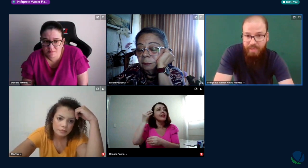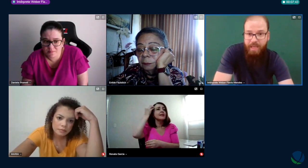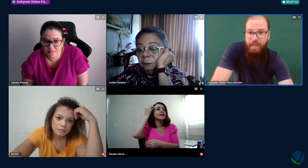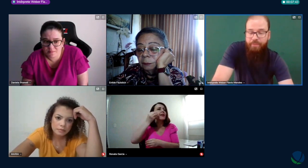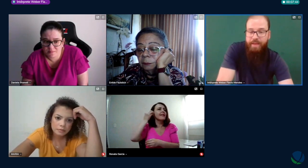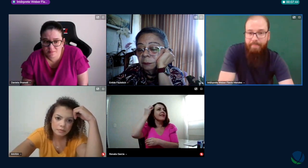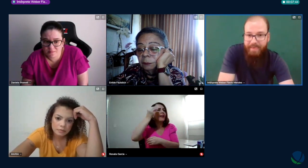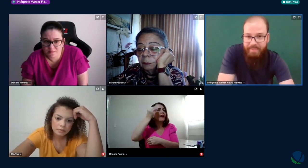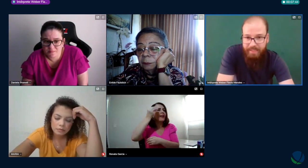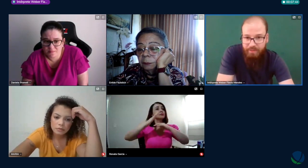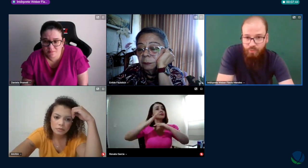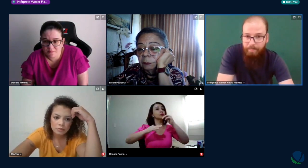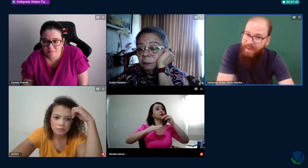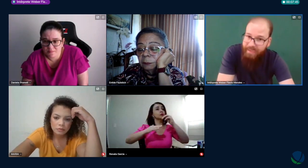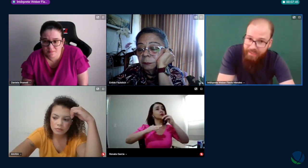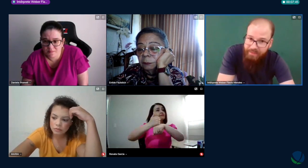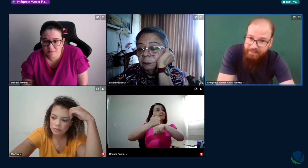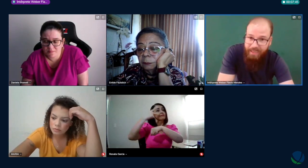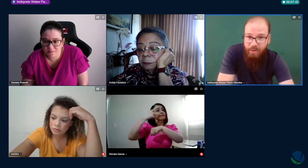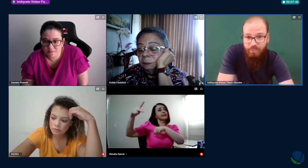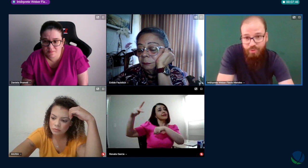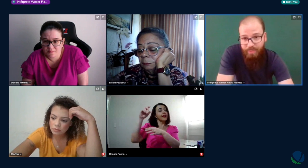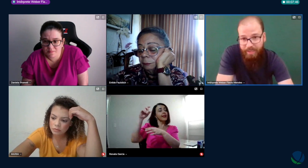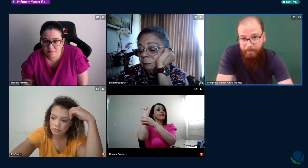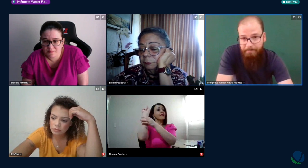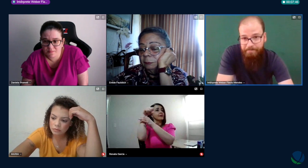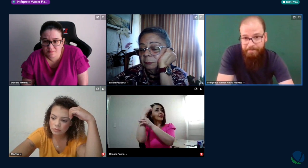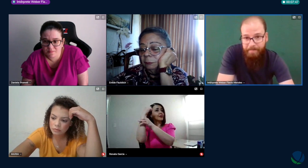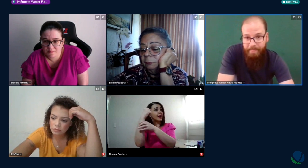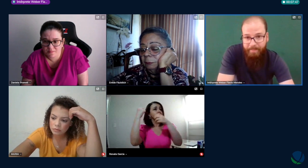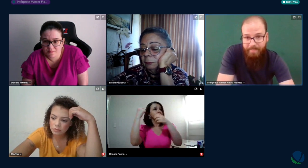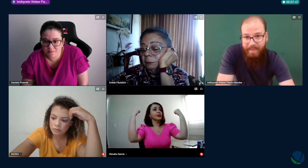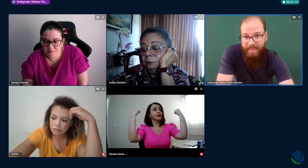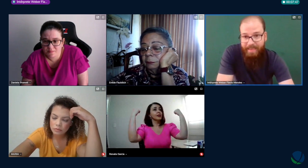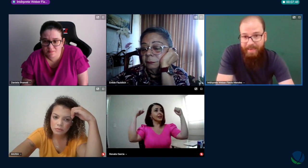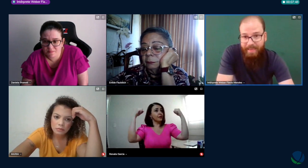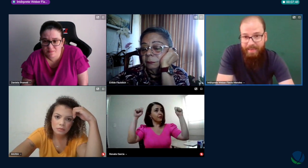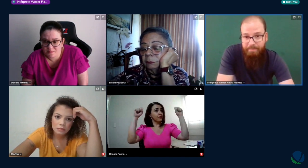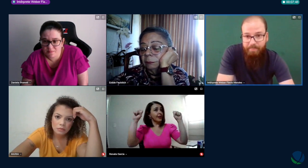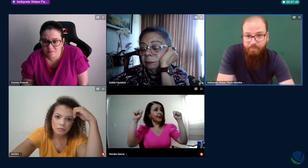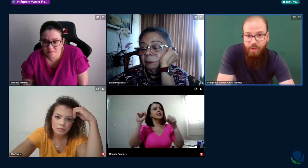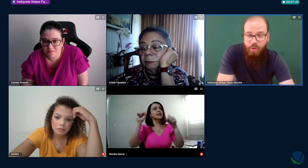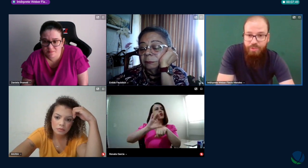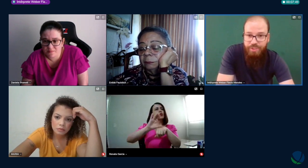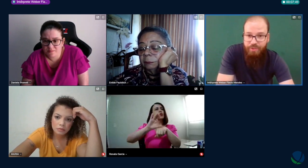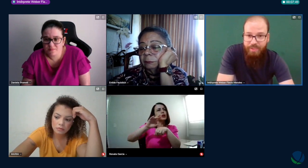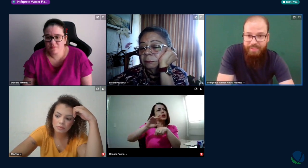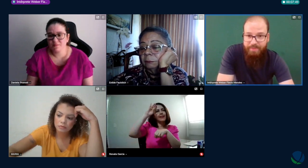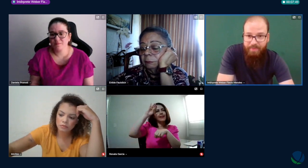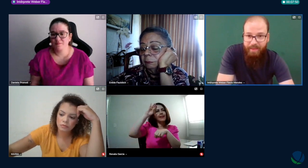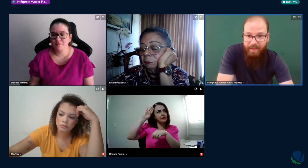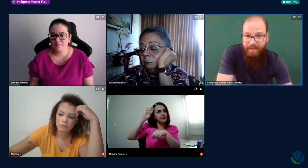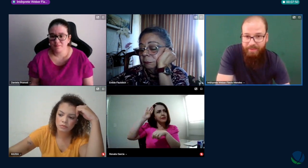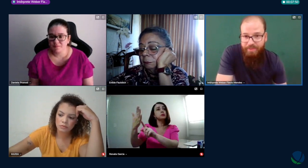pelas mãos, fica parecendo perna, não joelho. E aí